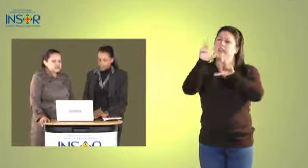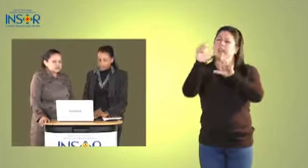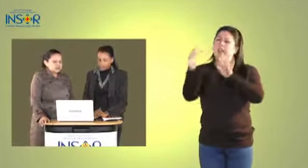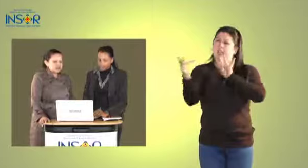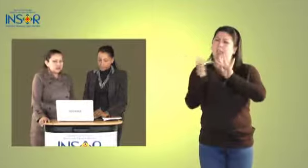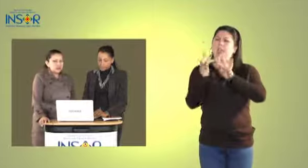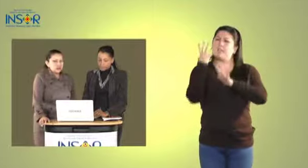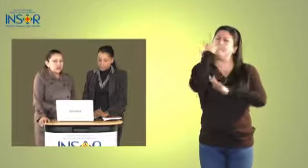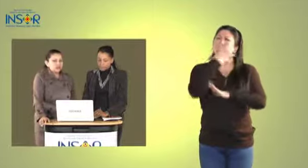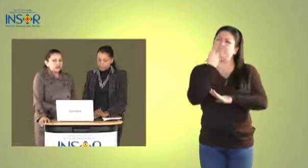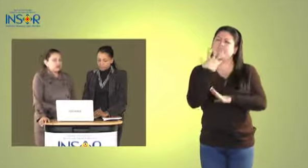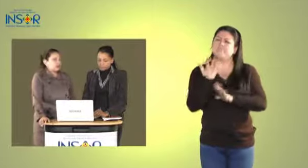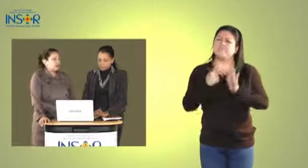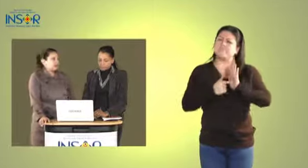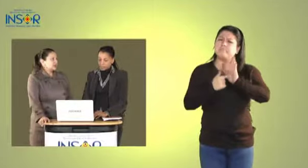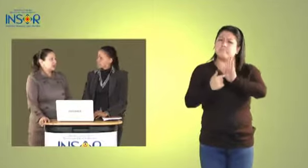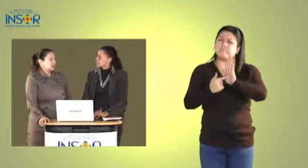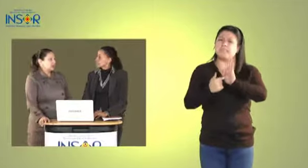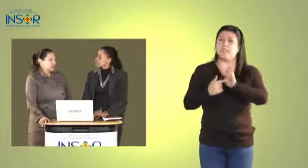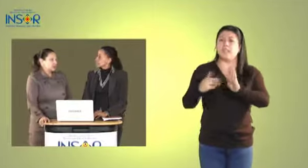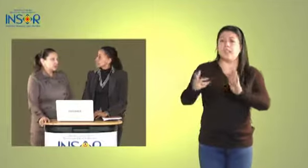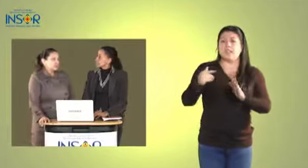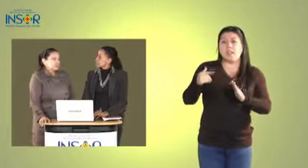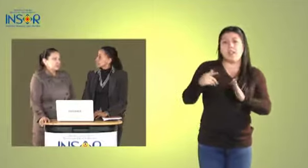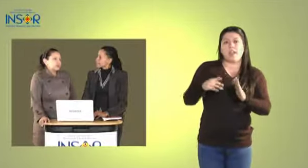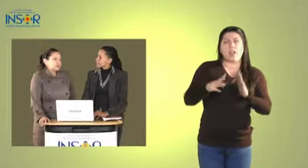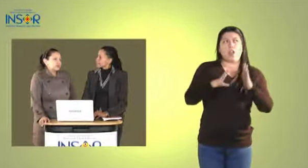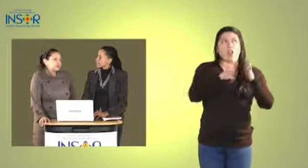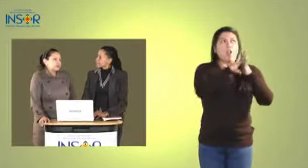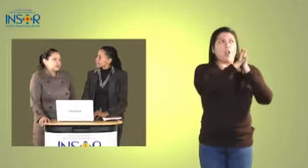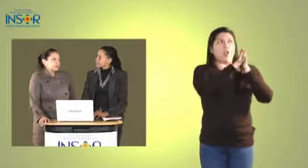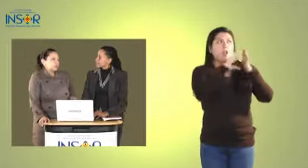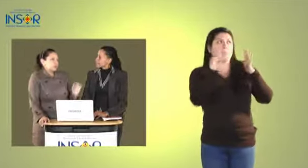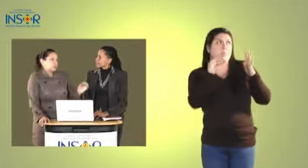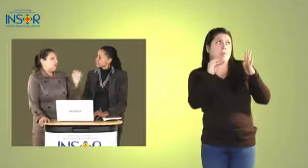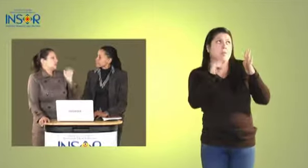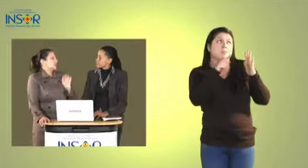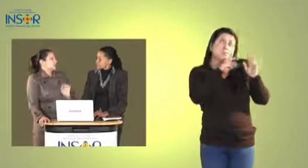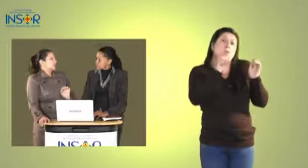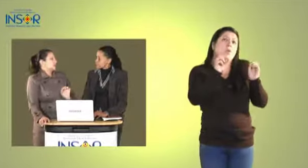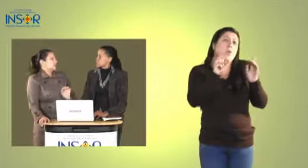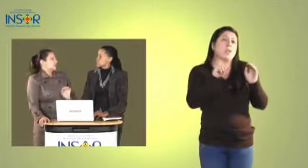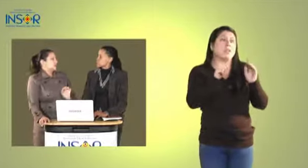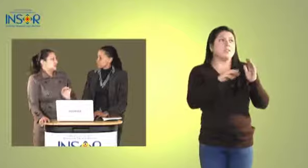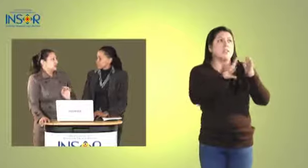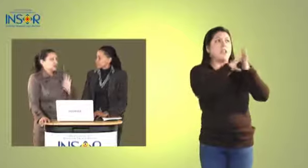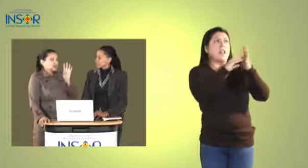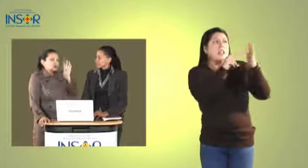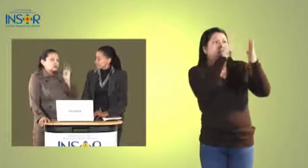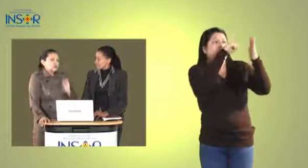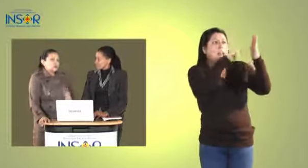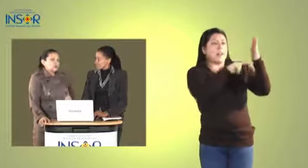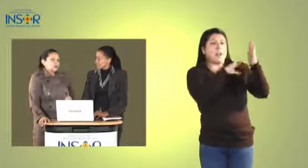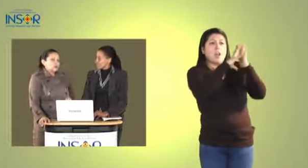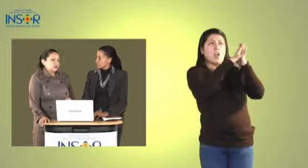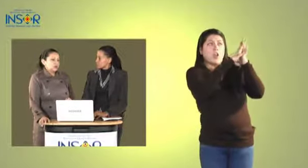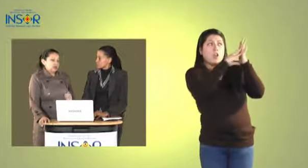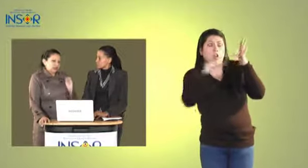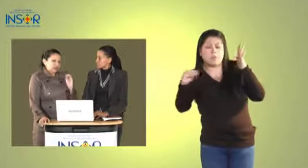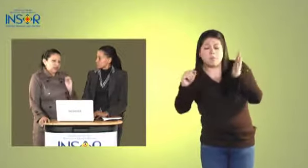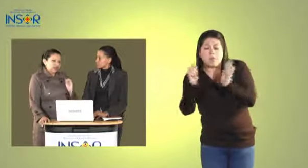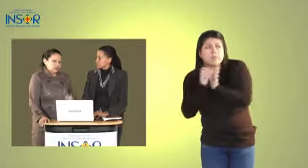Entonces, en ese sentido, cuando se hace copia significativa, pues puede ser un ejercicio con esa intención, que está